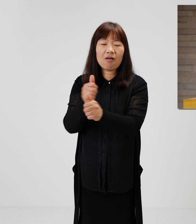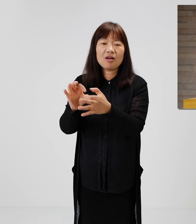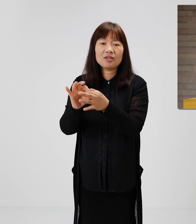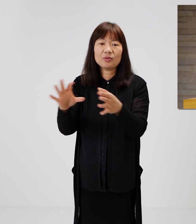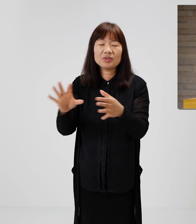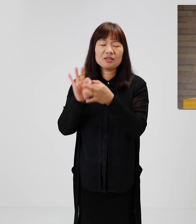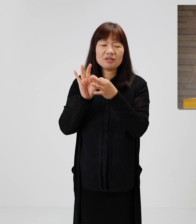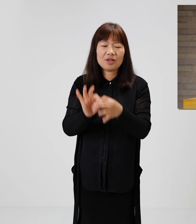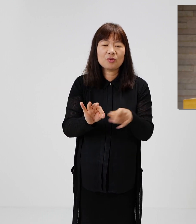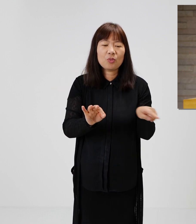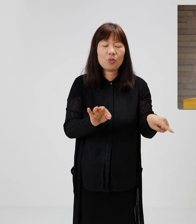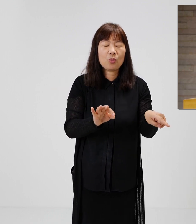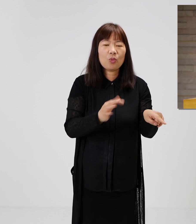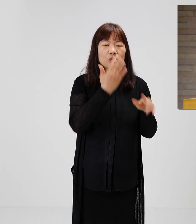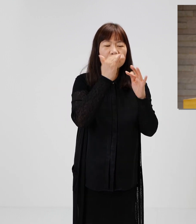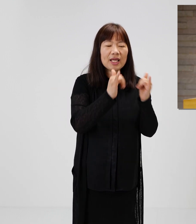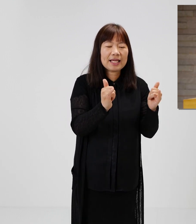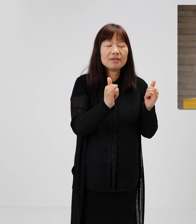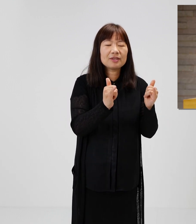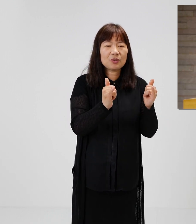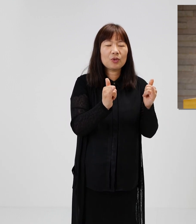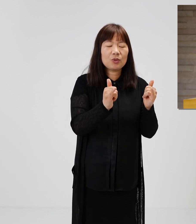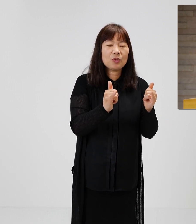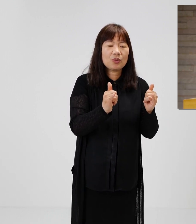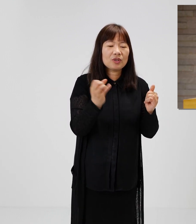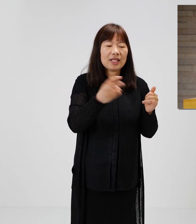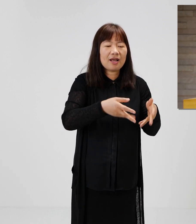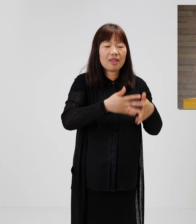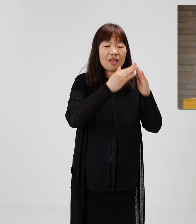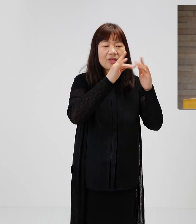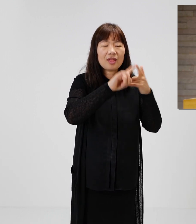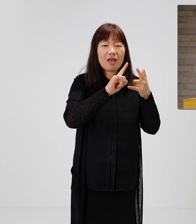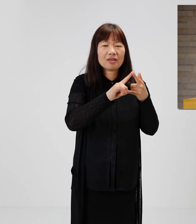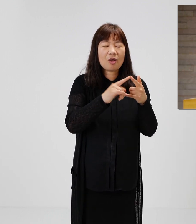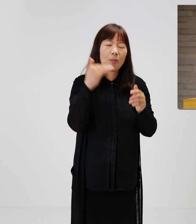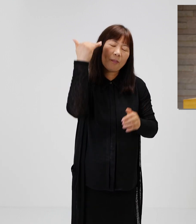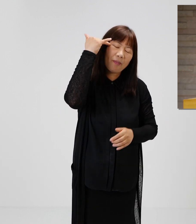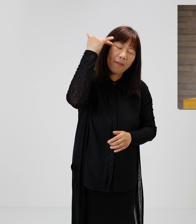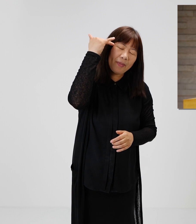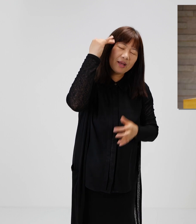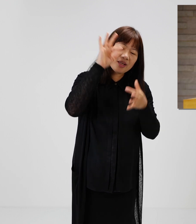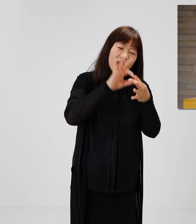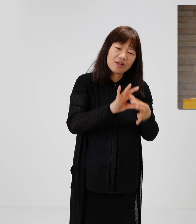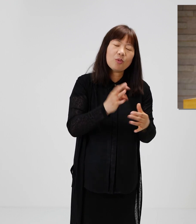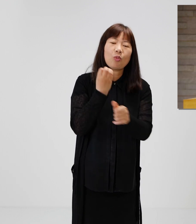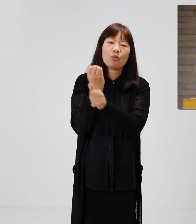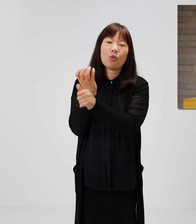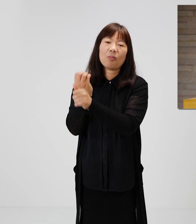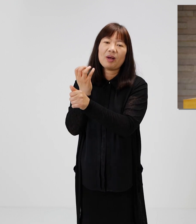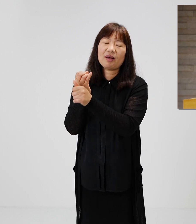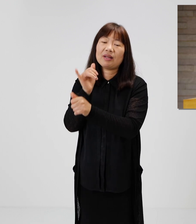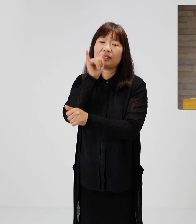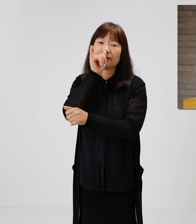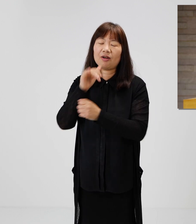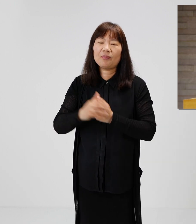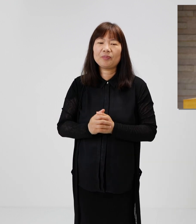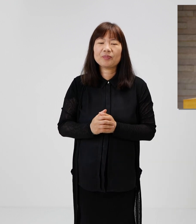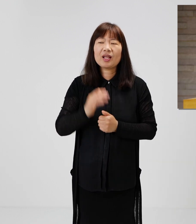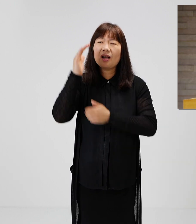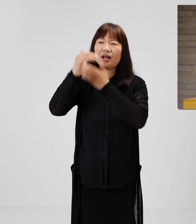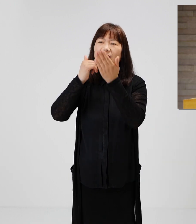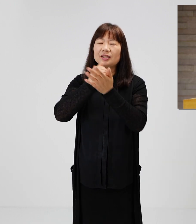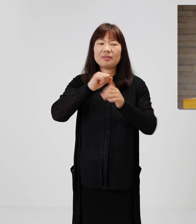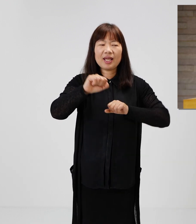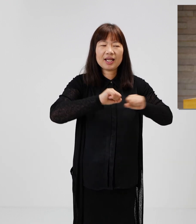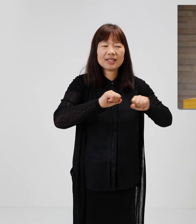고발은 계속됐어요. 고발하고 또 고발하고 고발하고 또 고발하고 하나님의 역사에 대해서